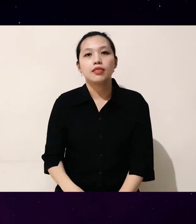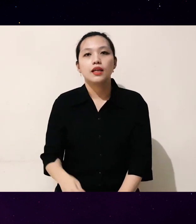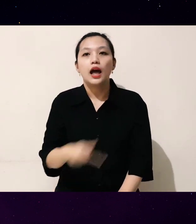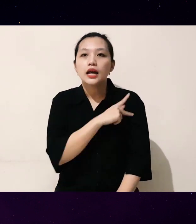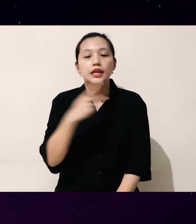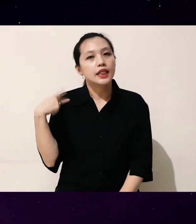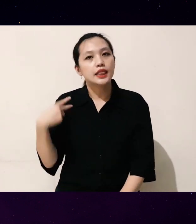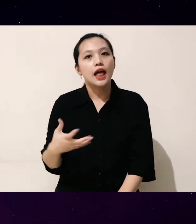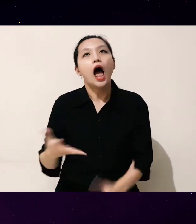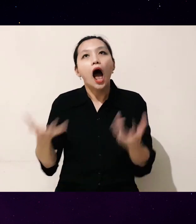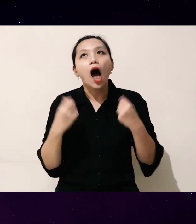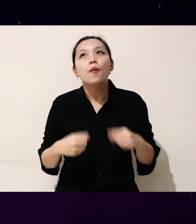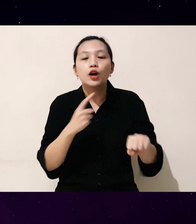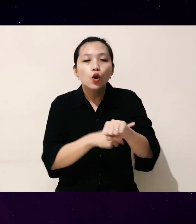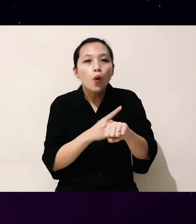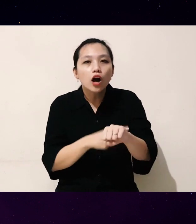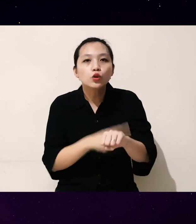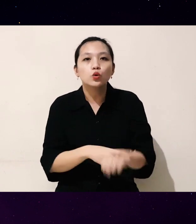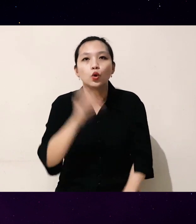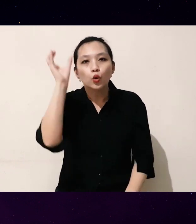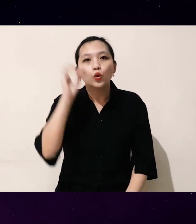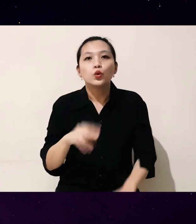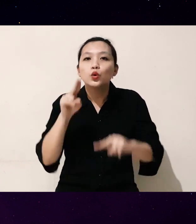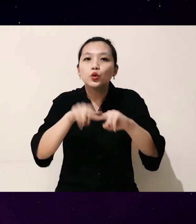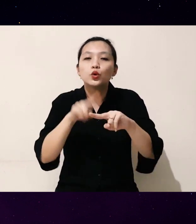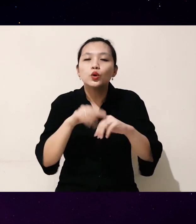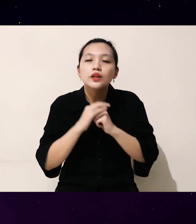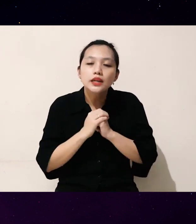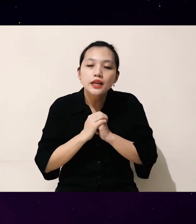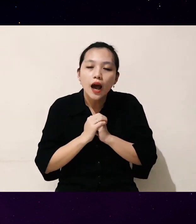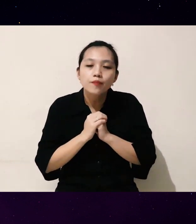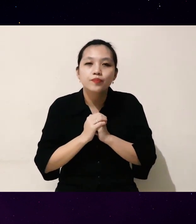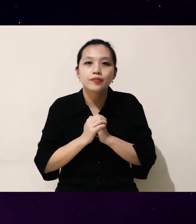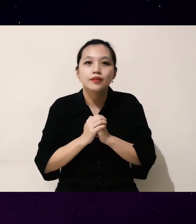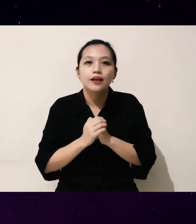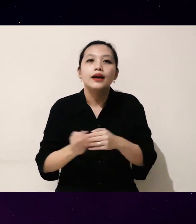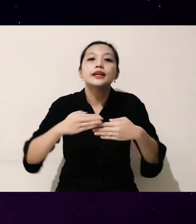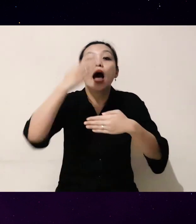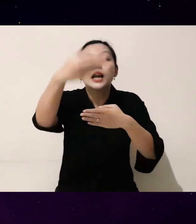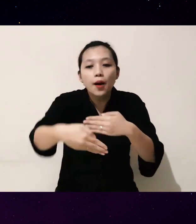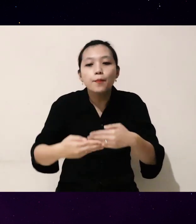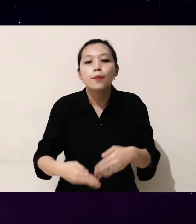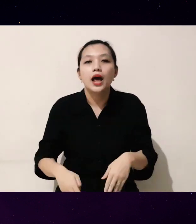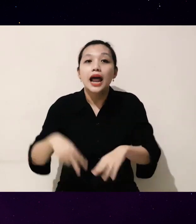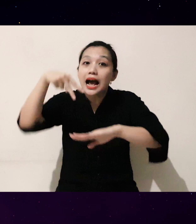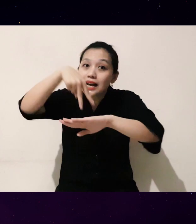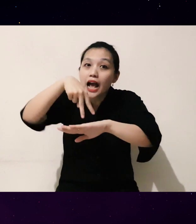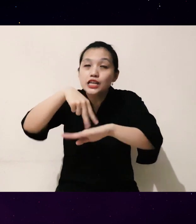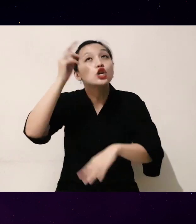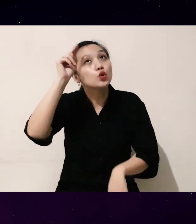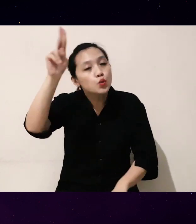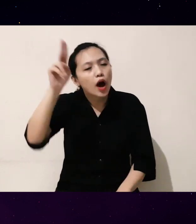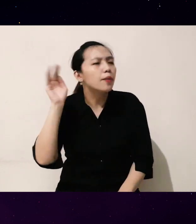kapan terakhir kali kita mengambil waktu untuk duduk di hadapan-Nya, duduk diam di